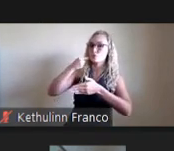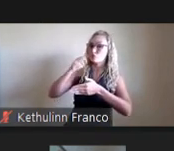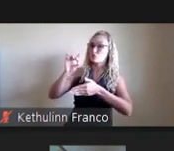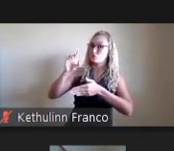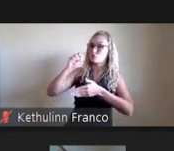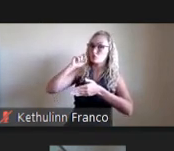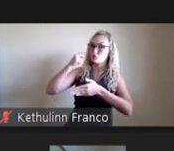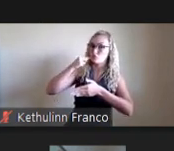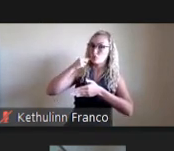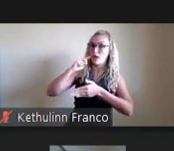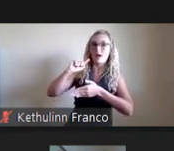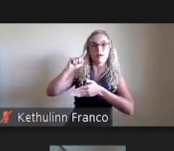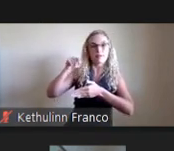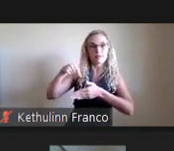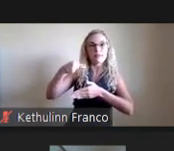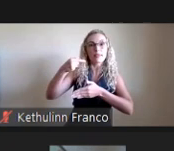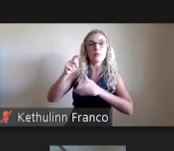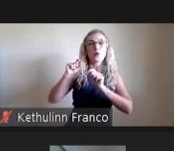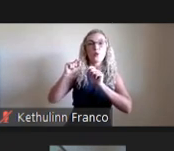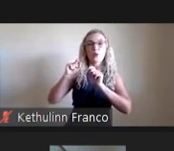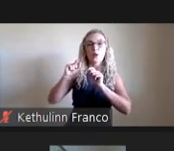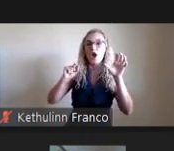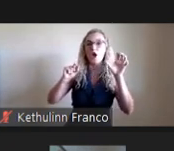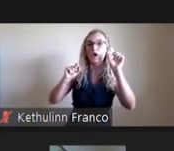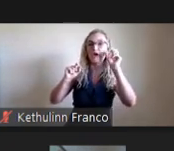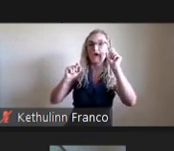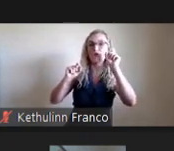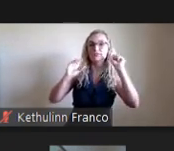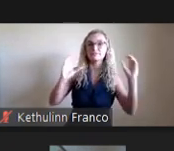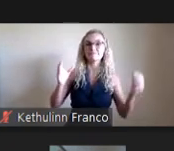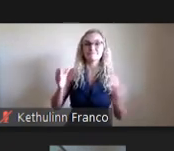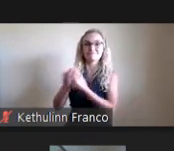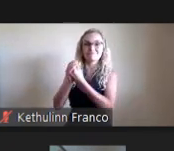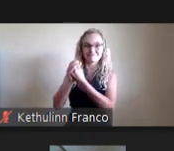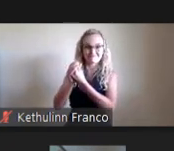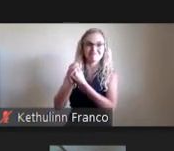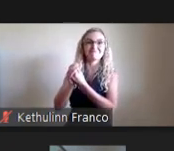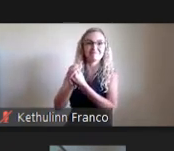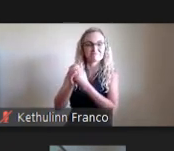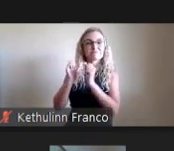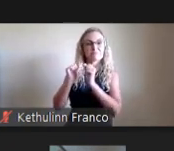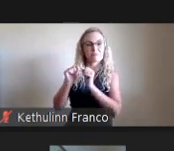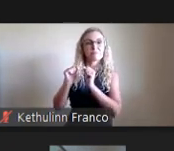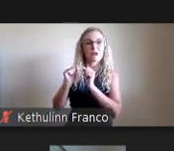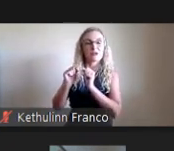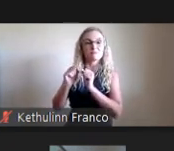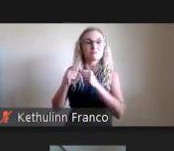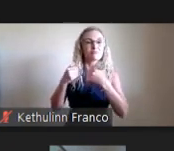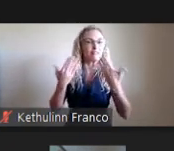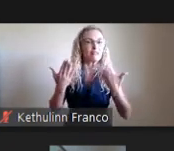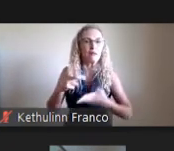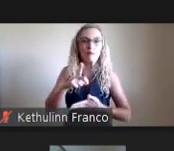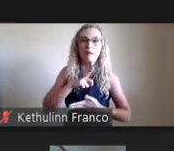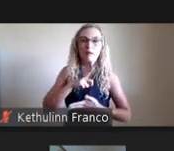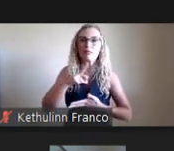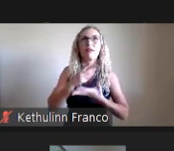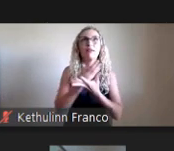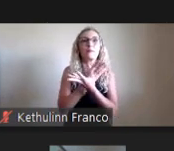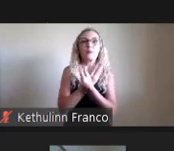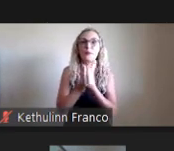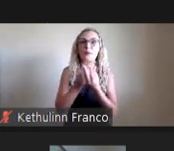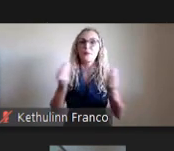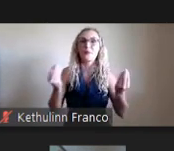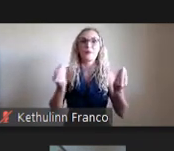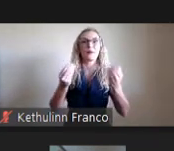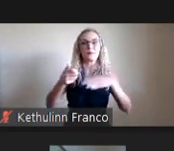da Universidade Federal de Santa Catarina, e estamos aí, Letras Libras no Brasil. Já